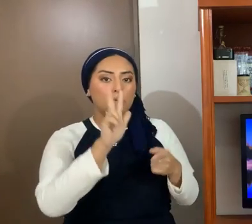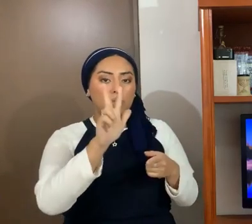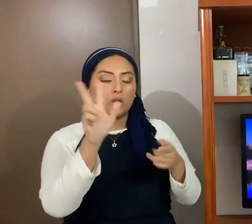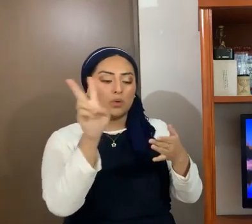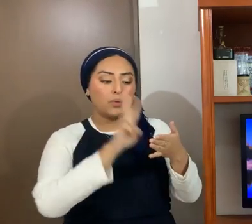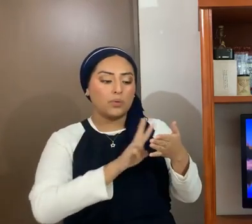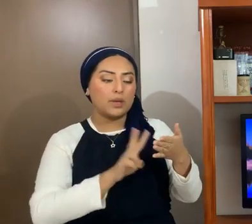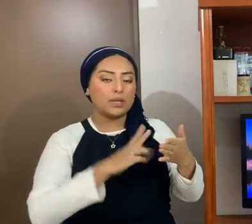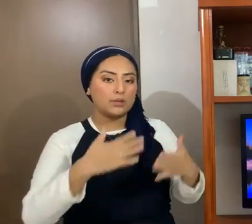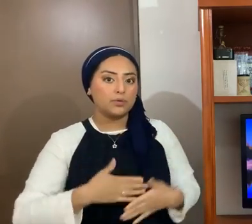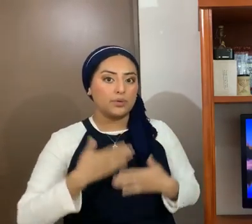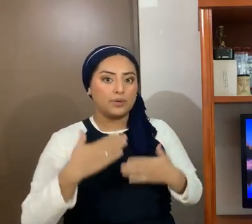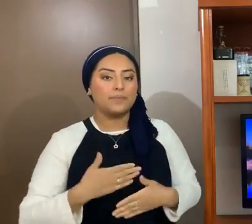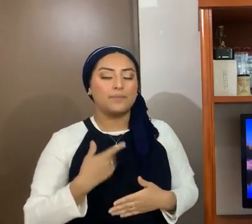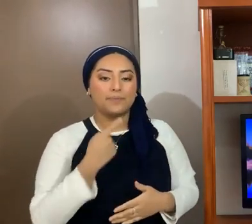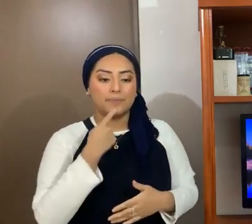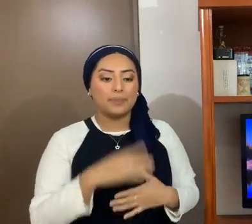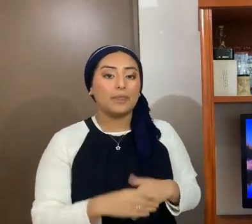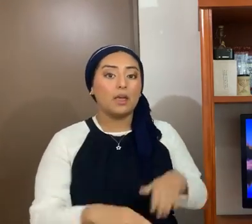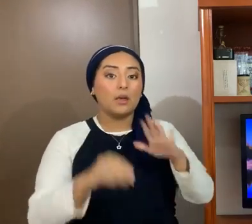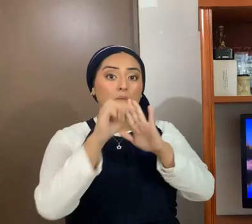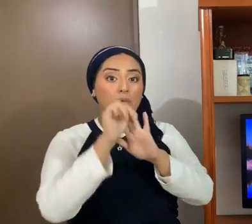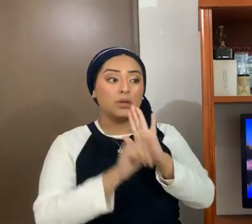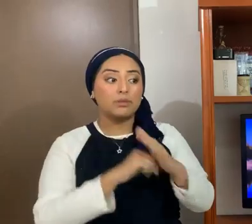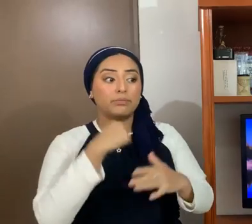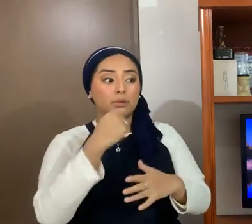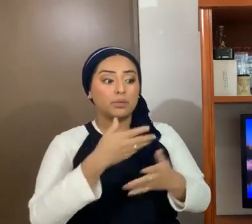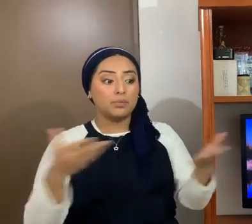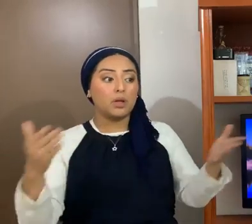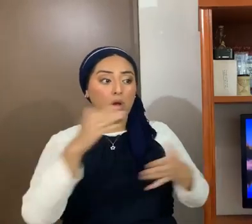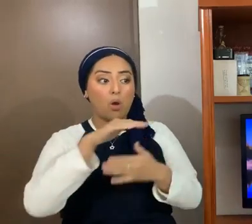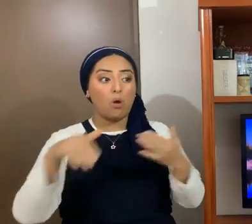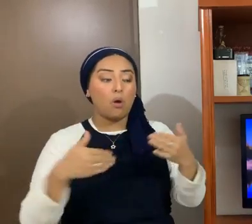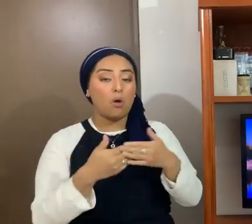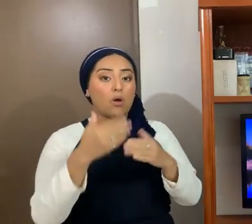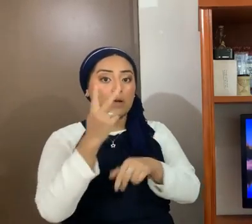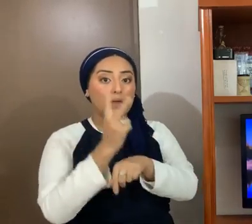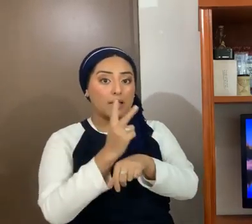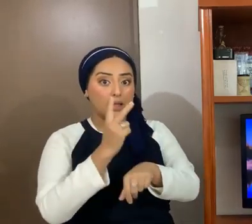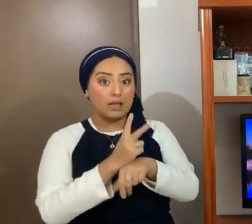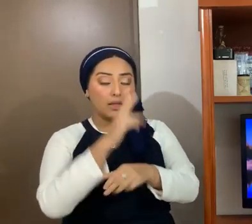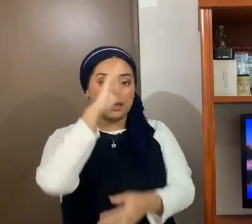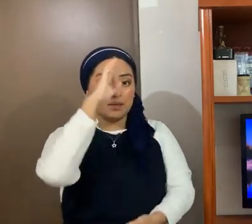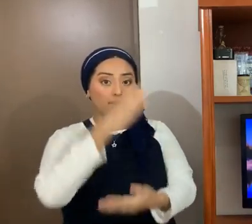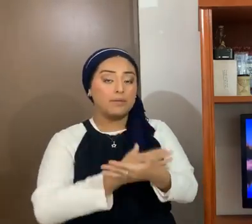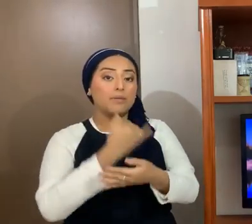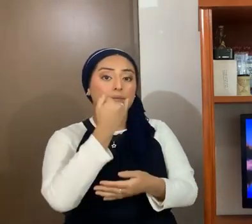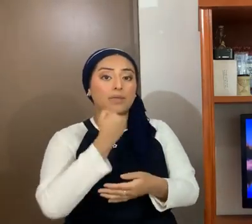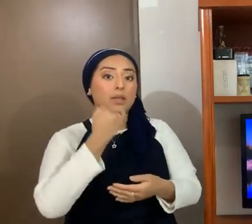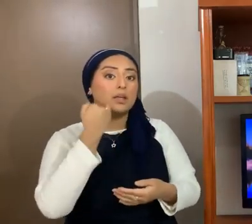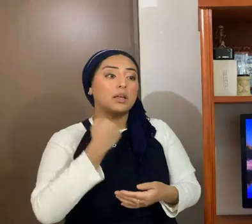a leerlo con gozo. Dice: Moisés convocó a toda la Keilah de los hijos de